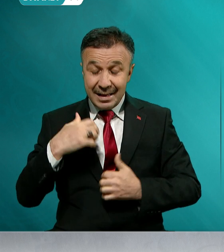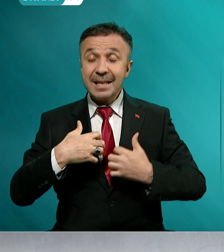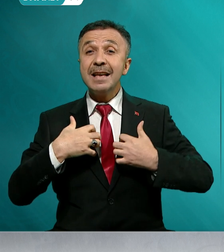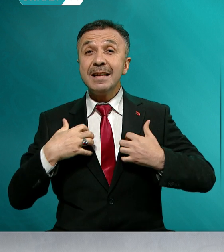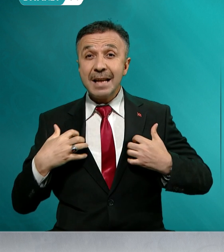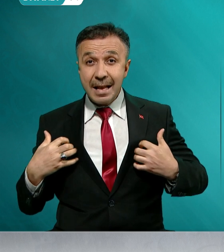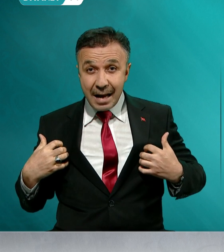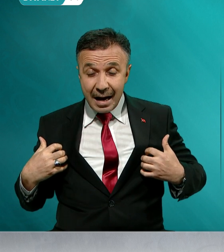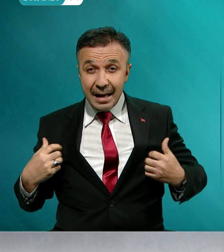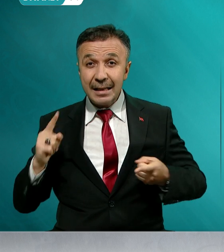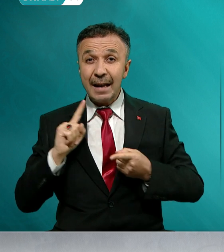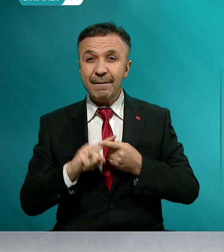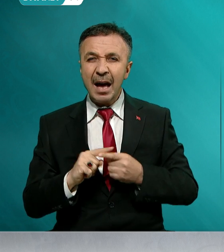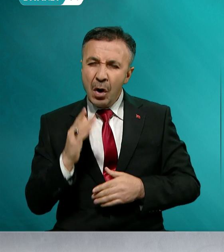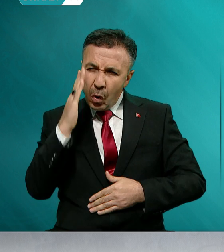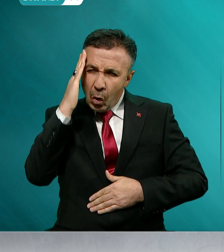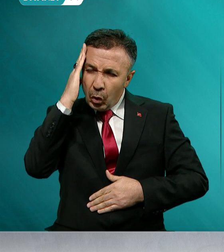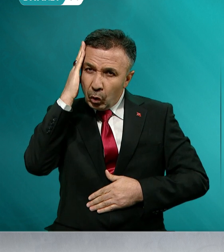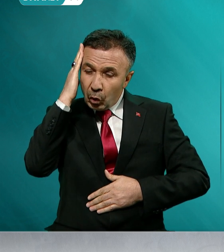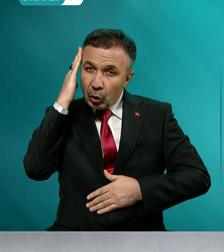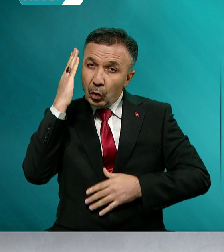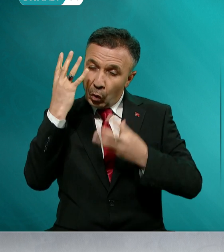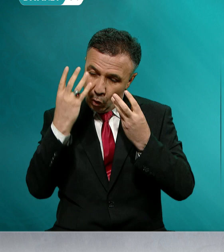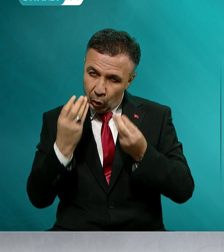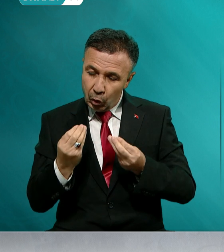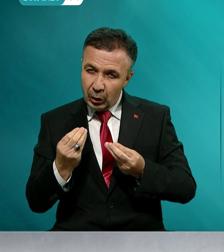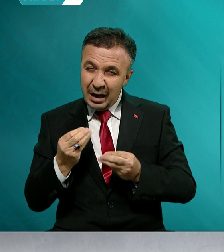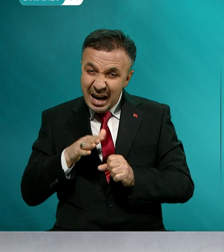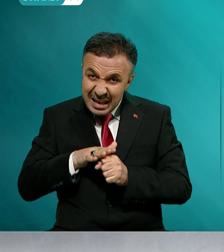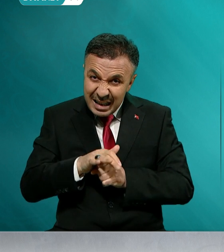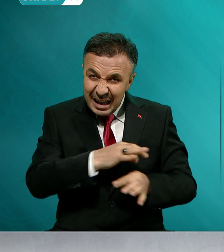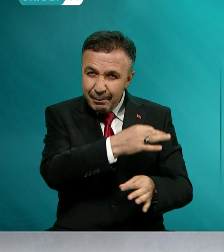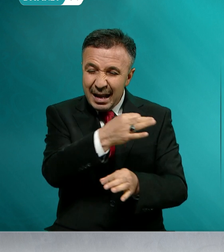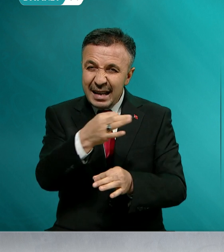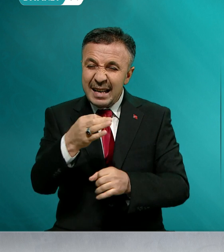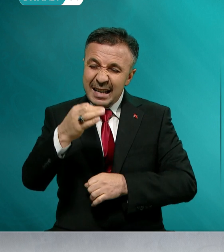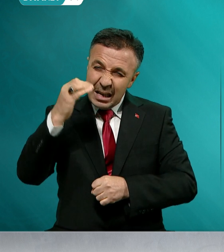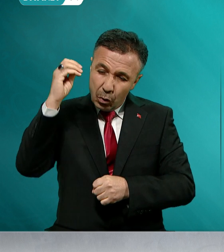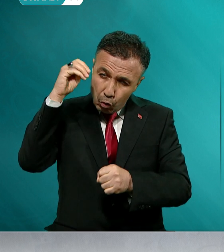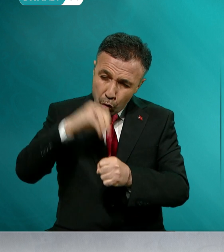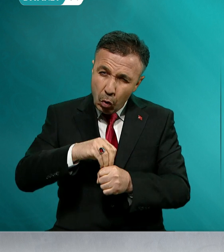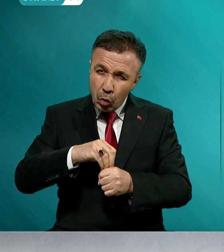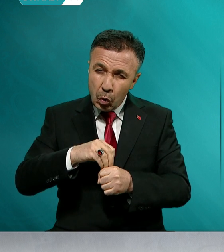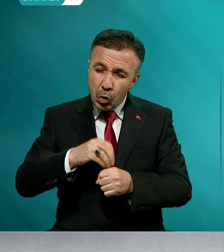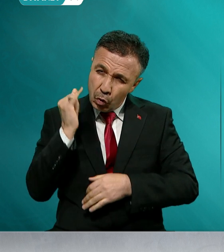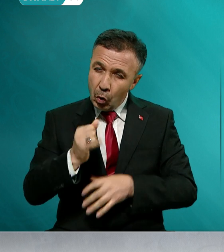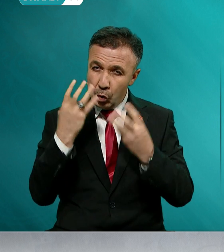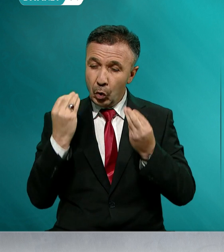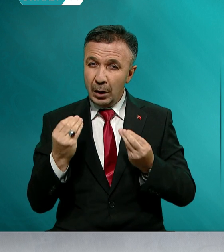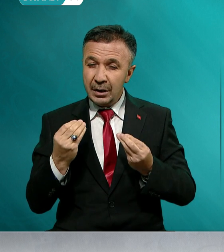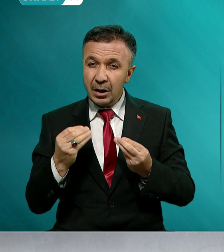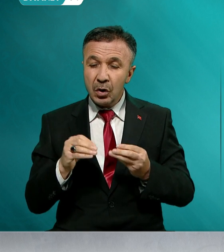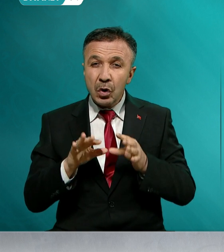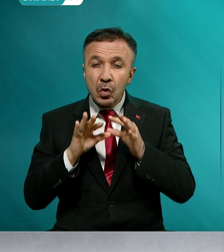cesareti ve onurlu duruşuyla zalimlerin sonu berbat olacak huzura